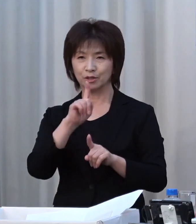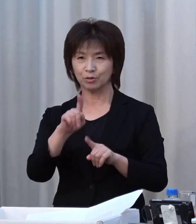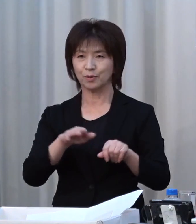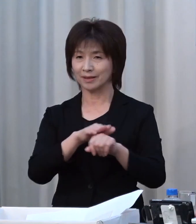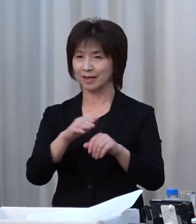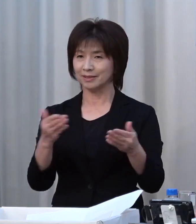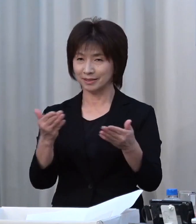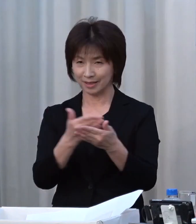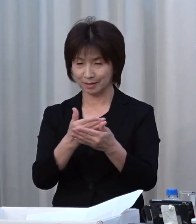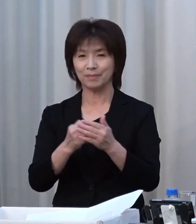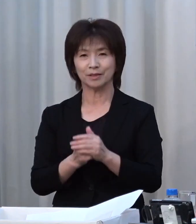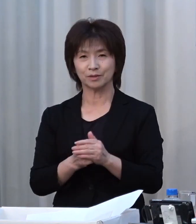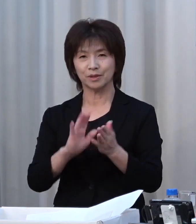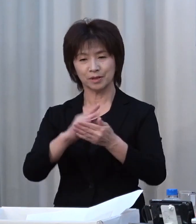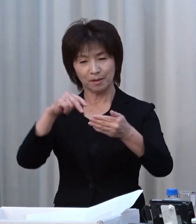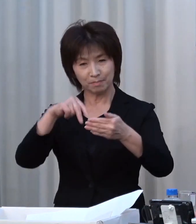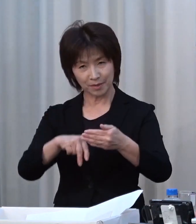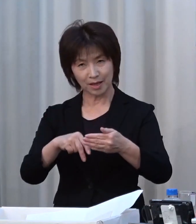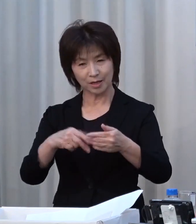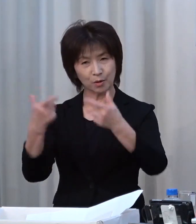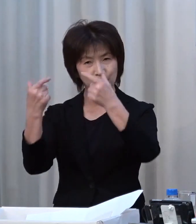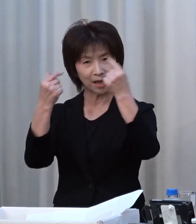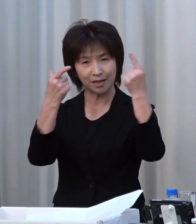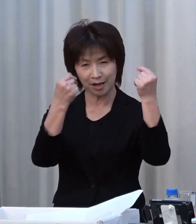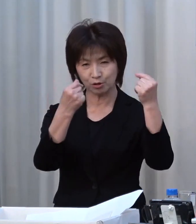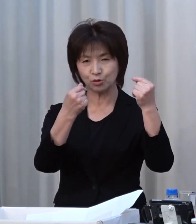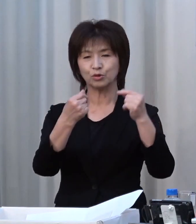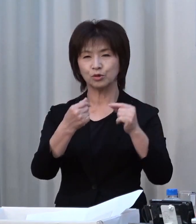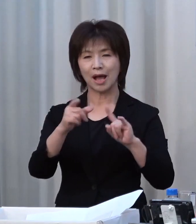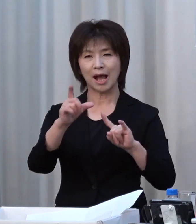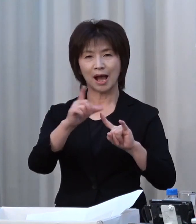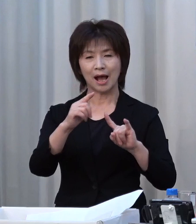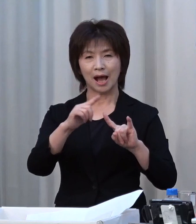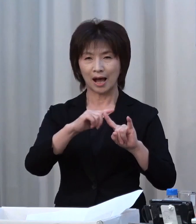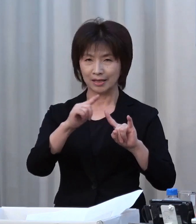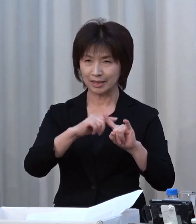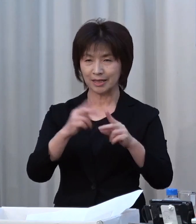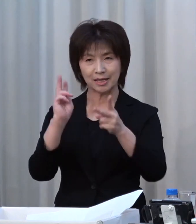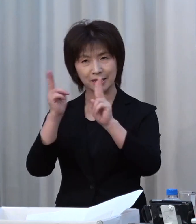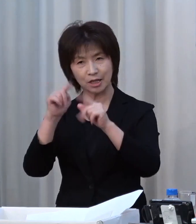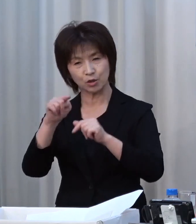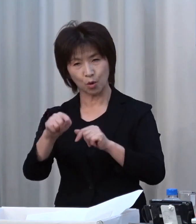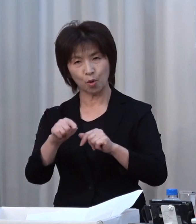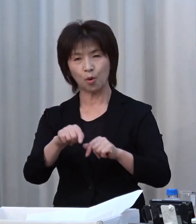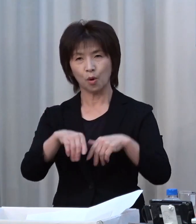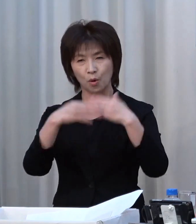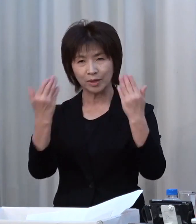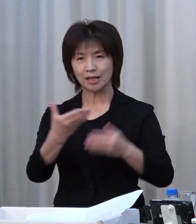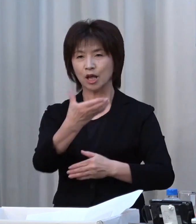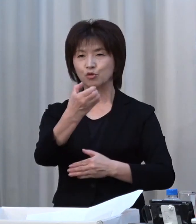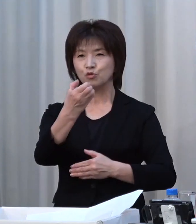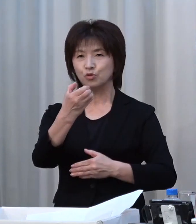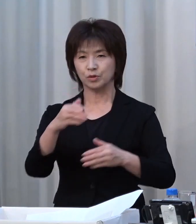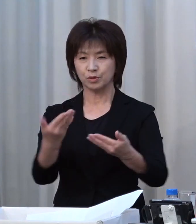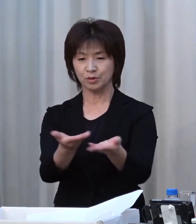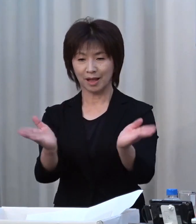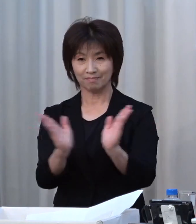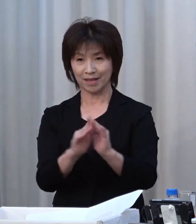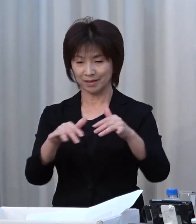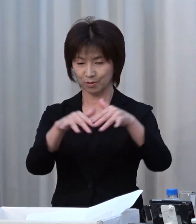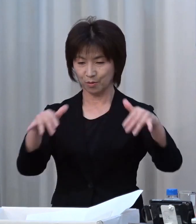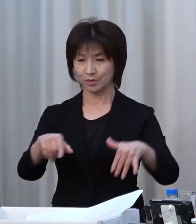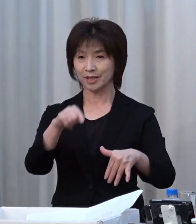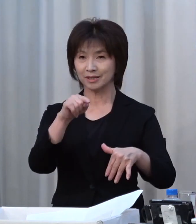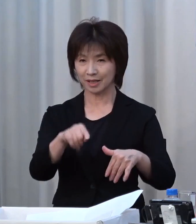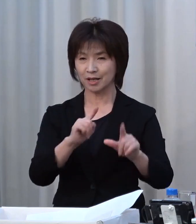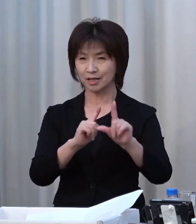ます。県内の大学やね、IT 関係の企業、自治体など約90団体で構成され